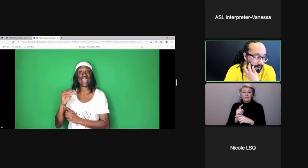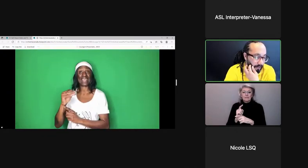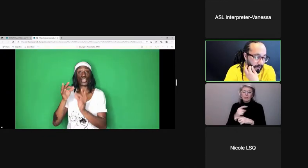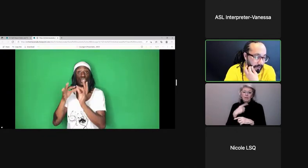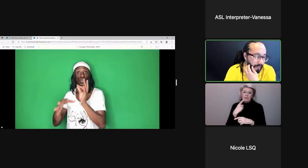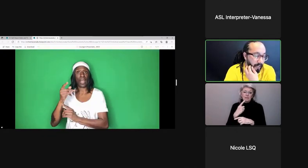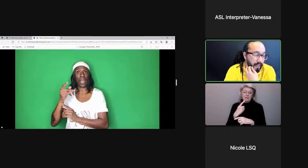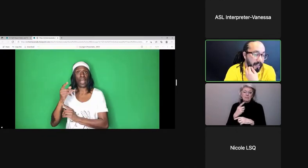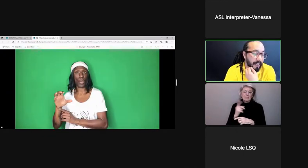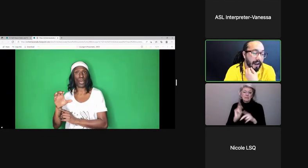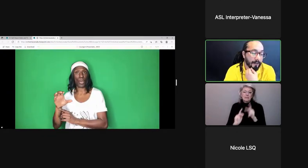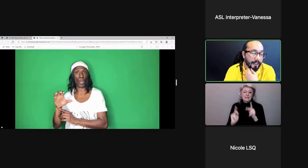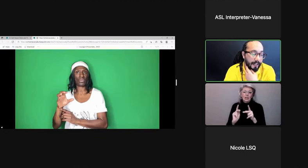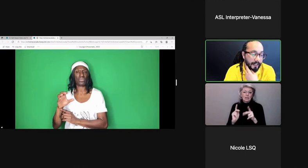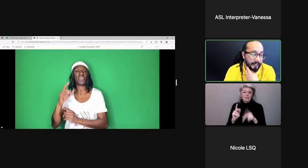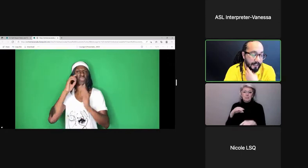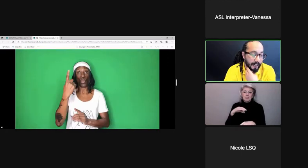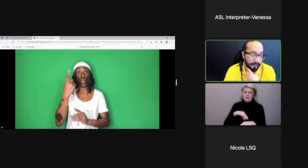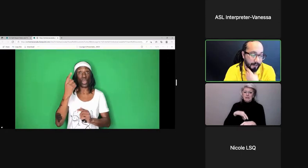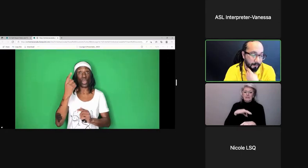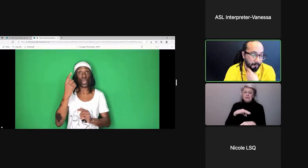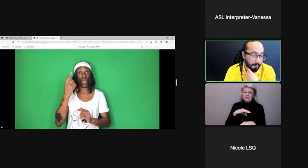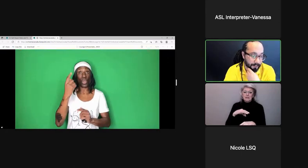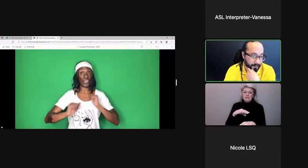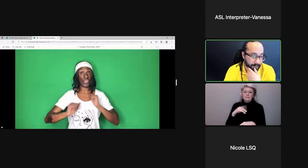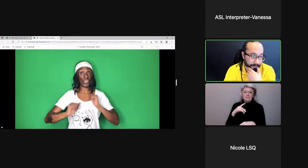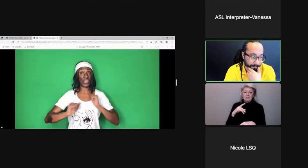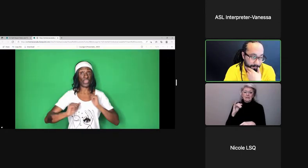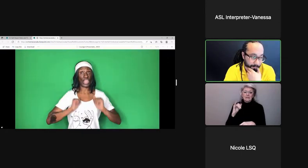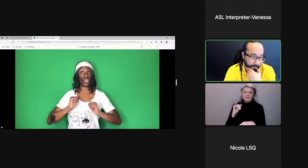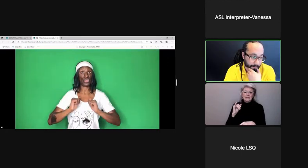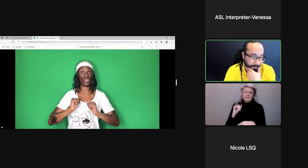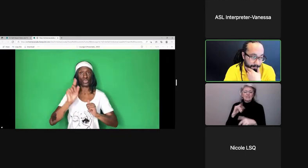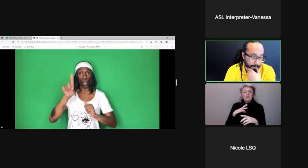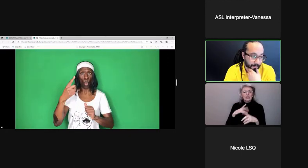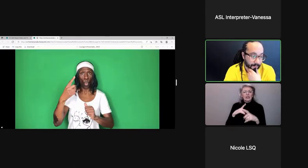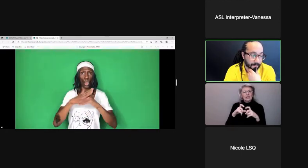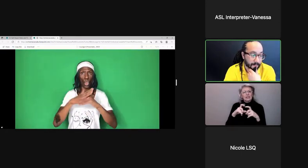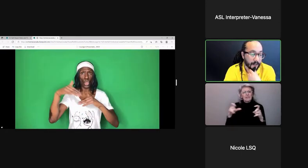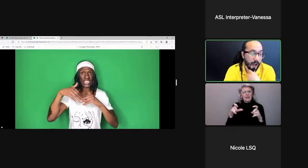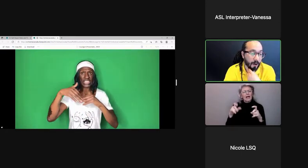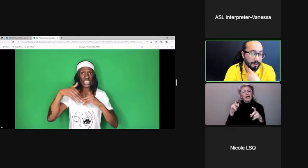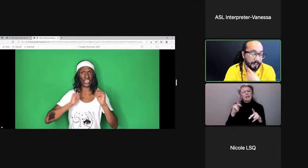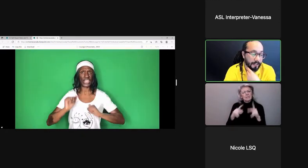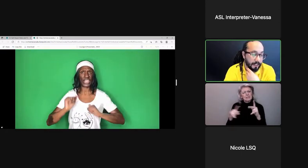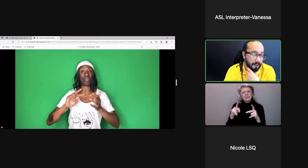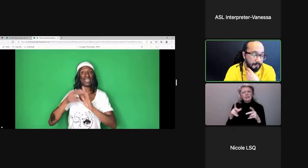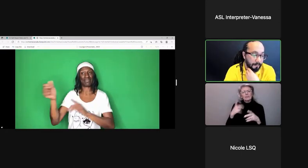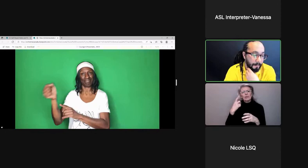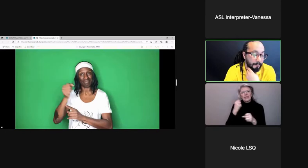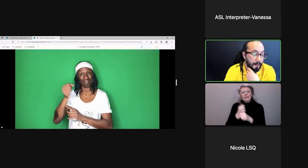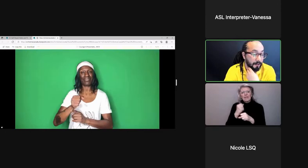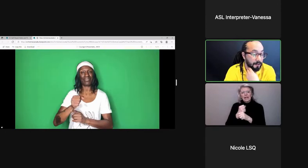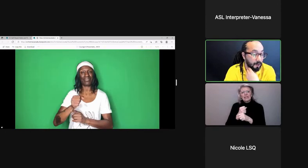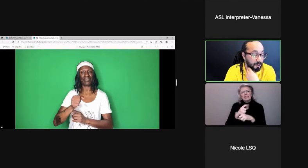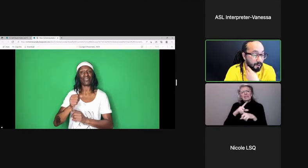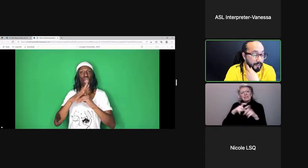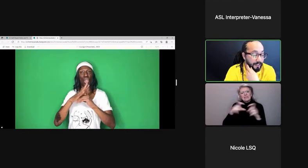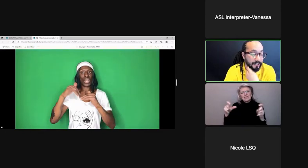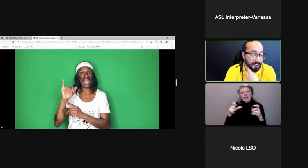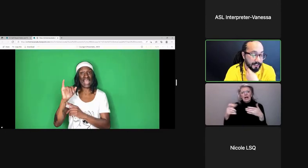les gens bénéficient à être une des diverses personnes, bénéficient à travailler dans toutes sortes d